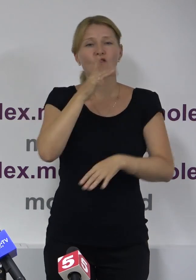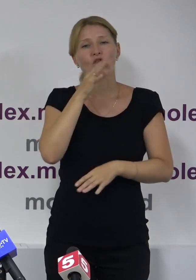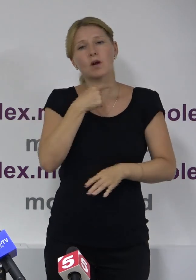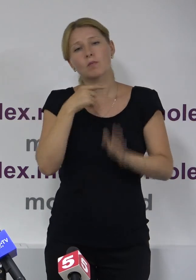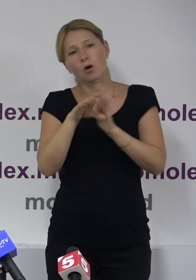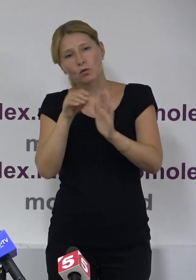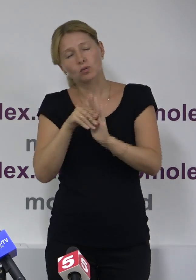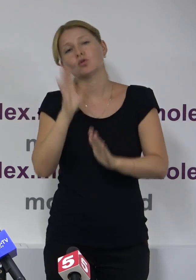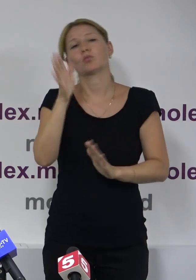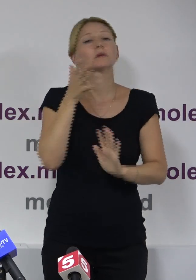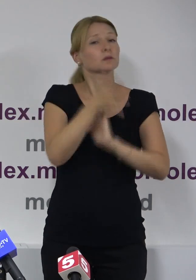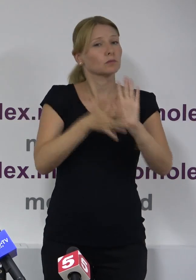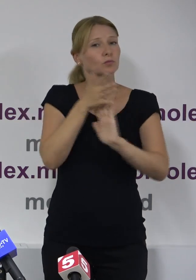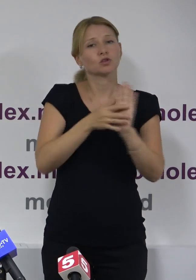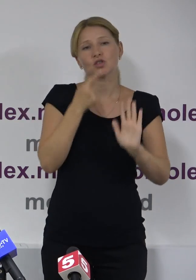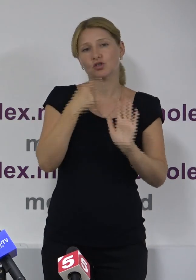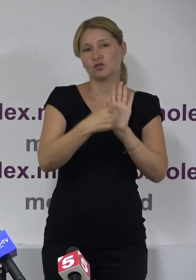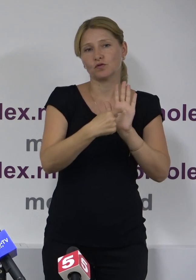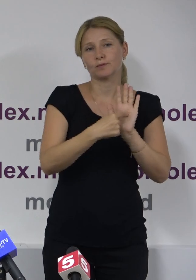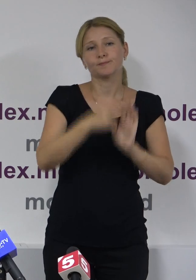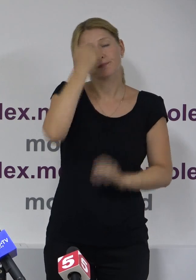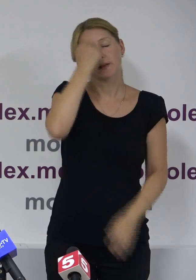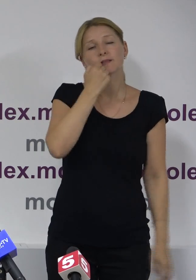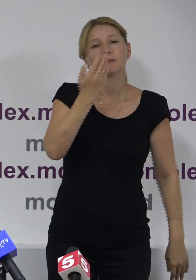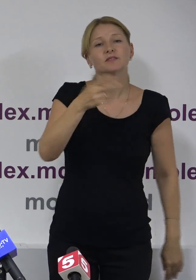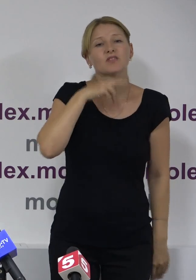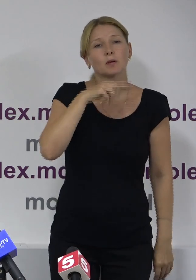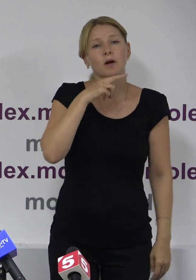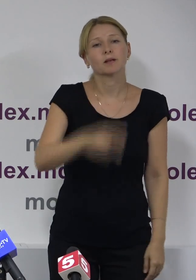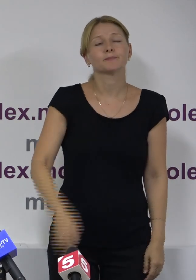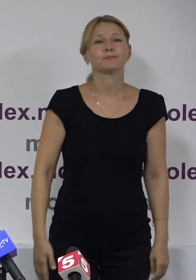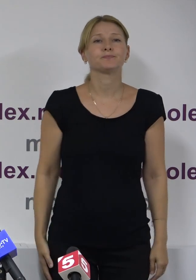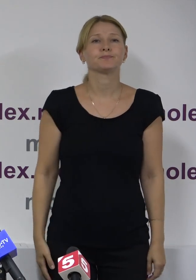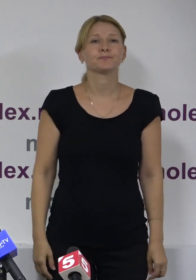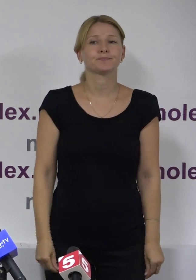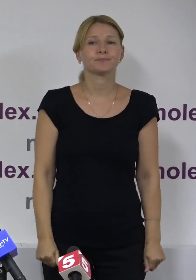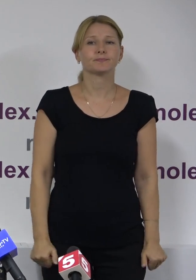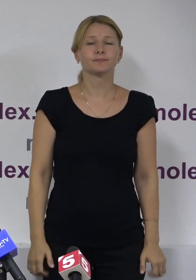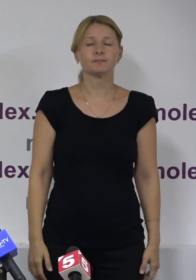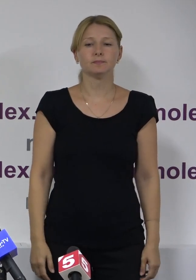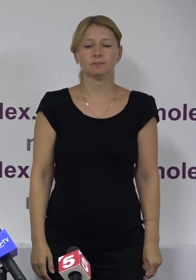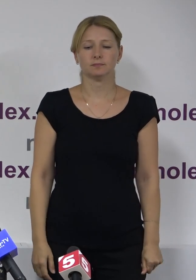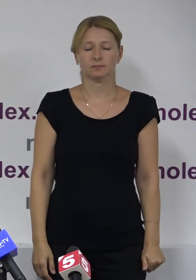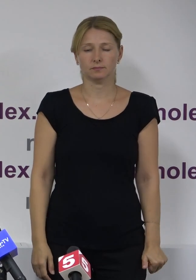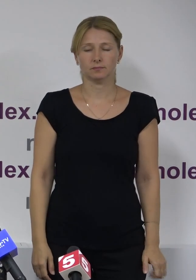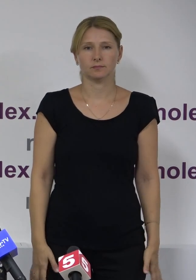alegerilor, traducerea în limbaj mimico-gestual. Vă mulțumesc și vă doresc tuturor o zi bună și